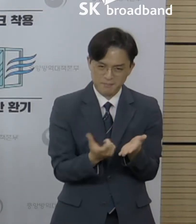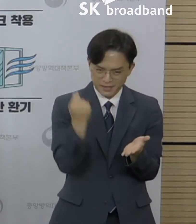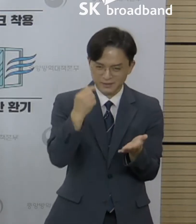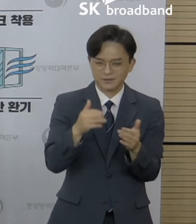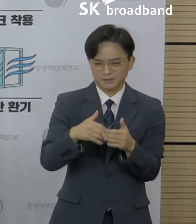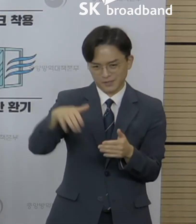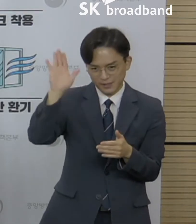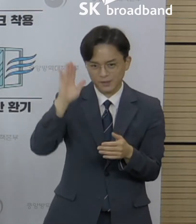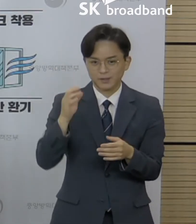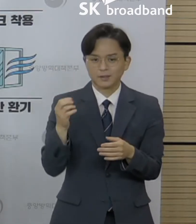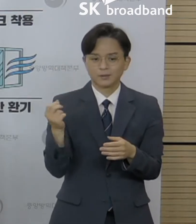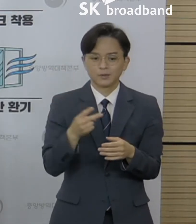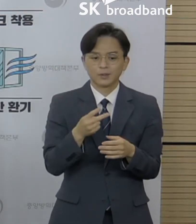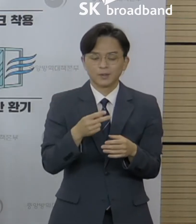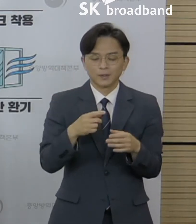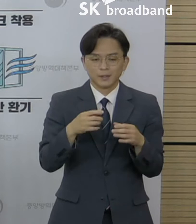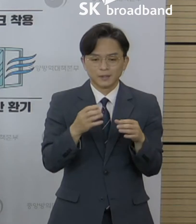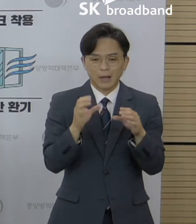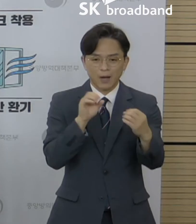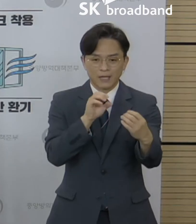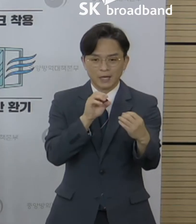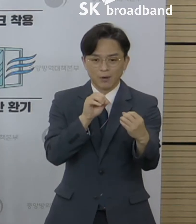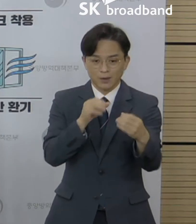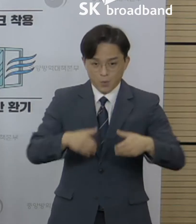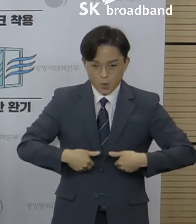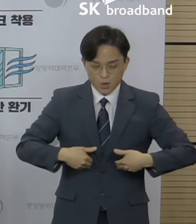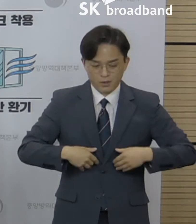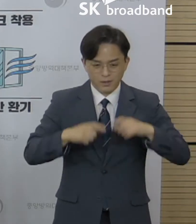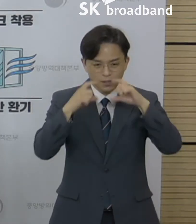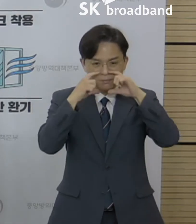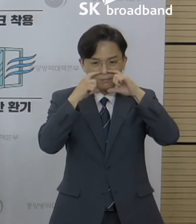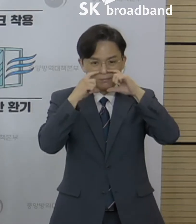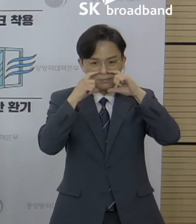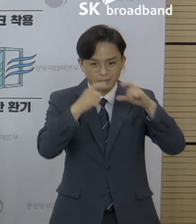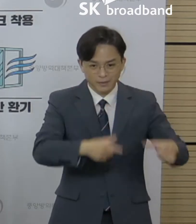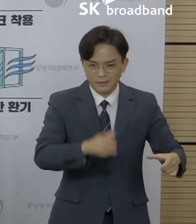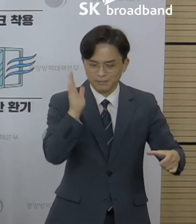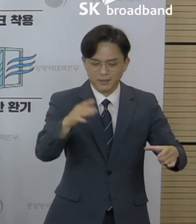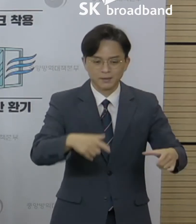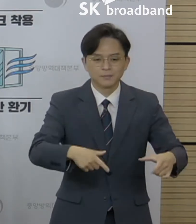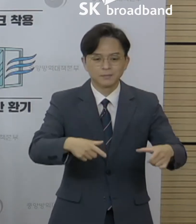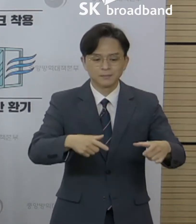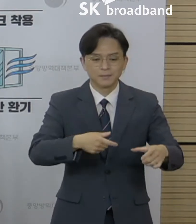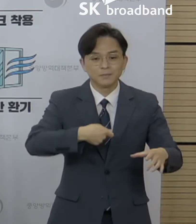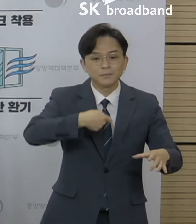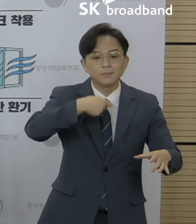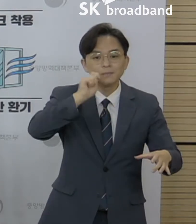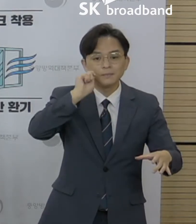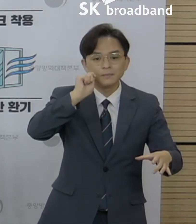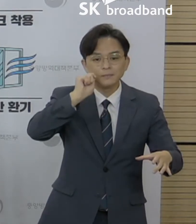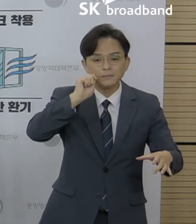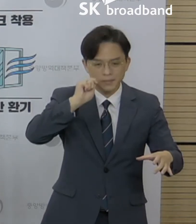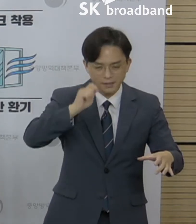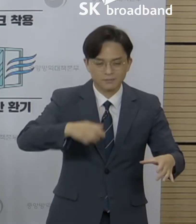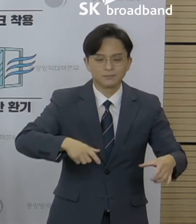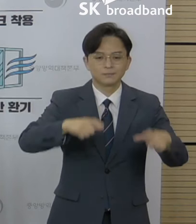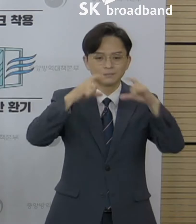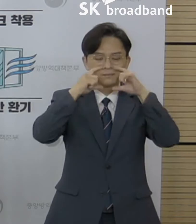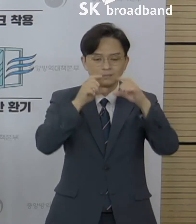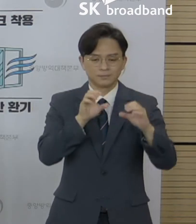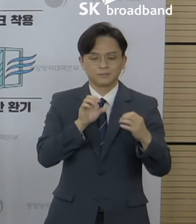때에는 반드시 짧은 순간이라 하더라도 마스크를 착용해야 된다는 점도 당부드립니다.